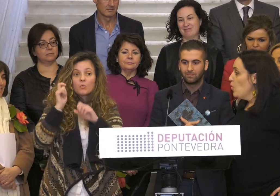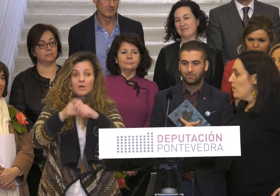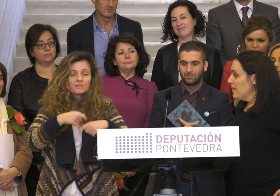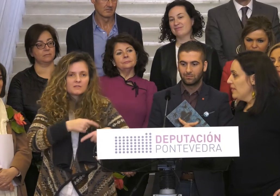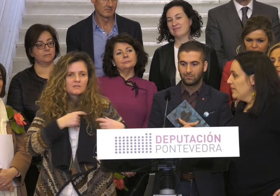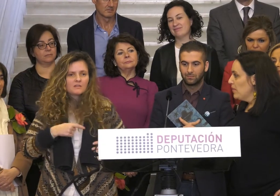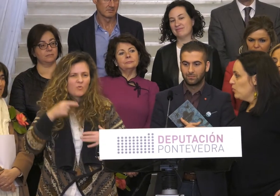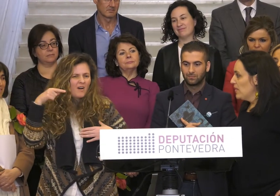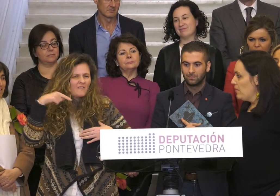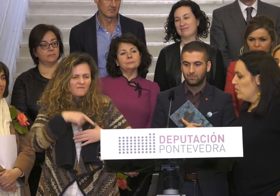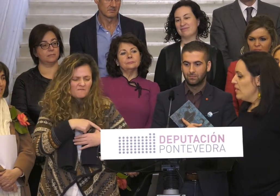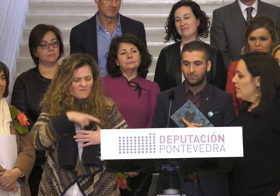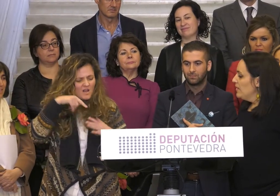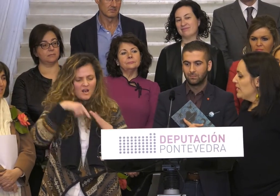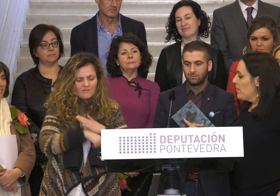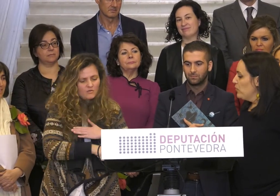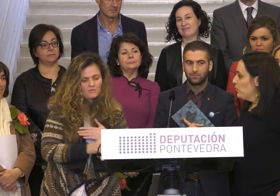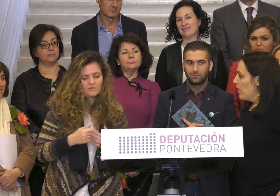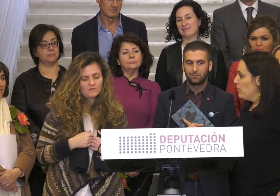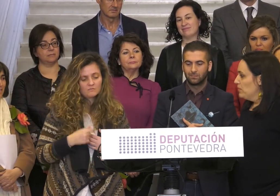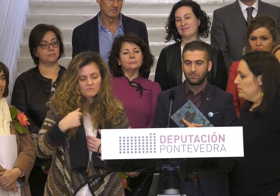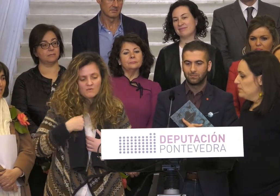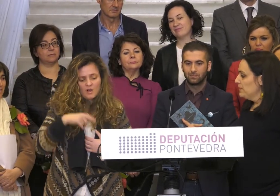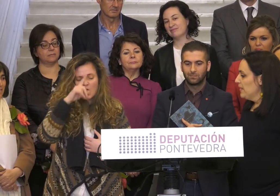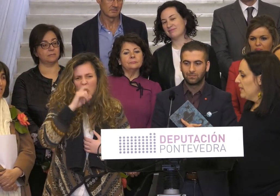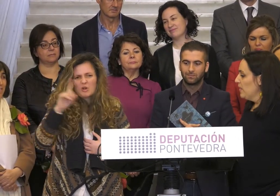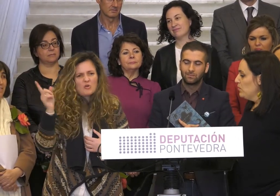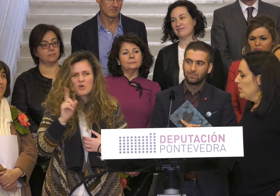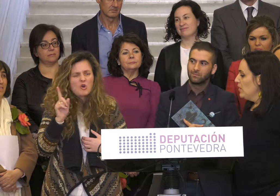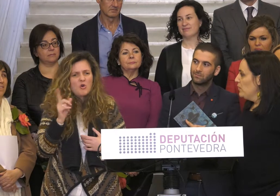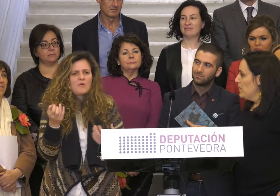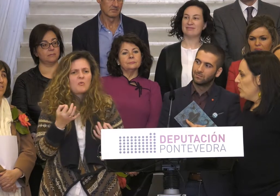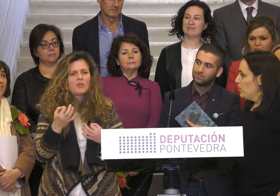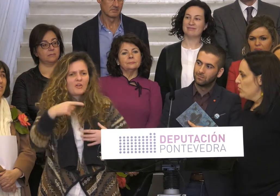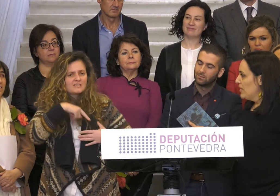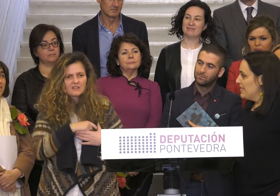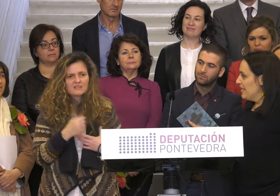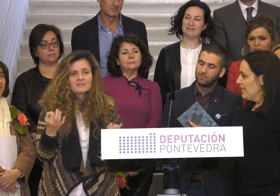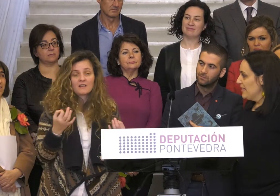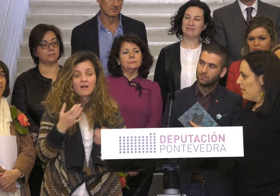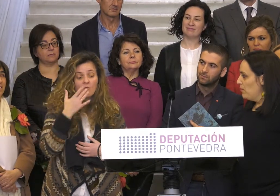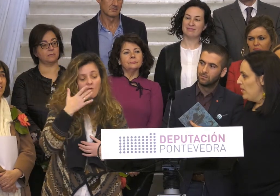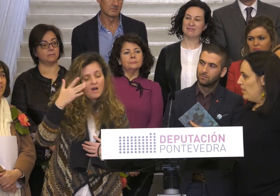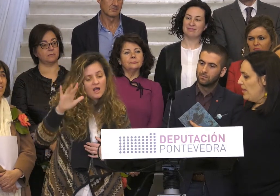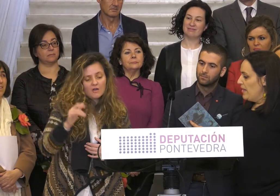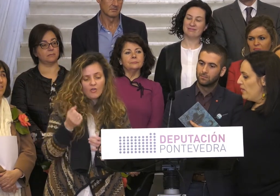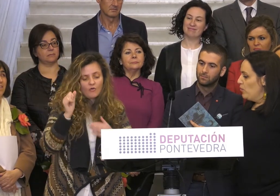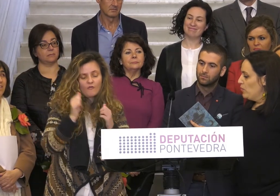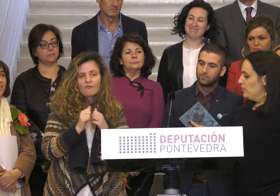Unha vez tiven un cravo cravado no corazón e eu non me acordo xa se aquel cravo era de ouro,